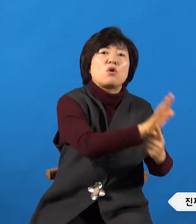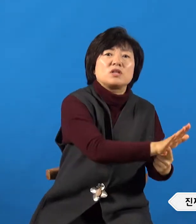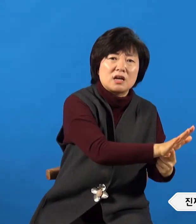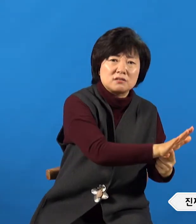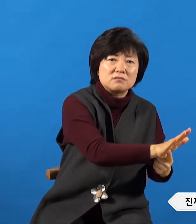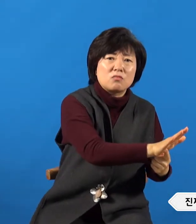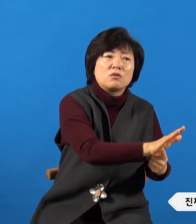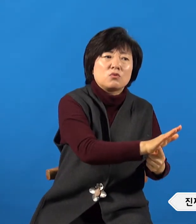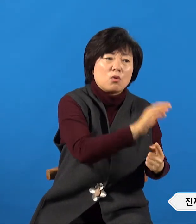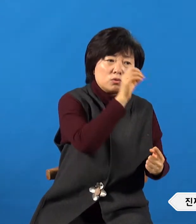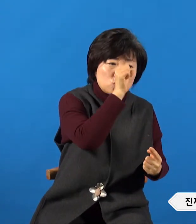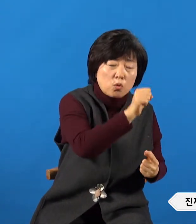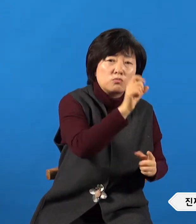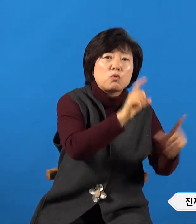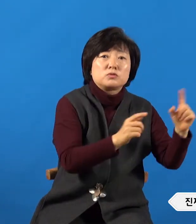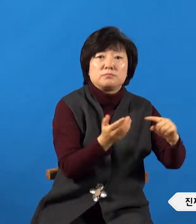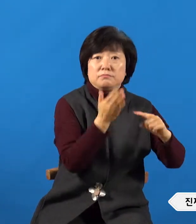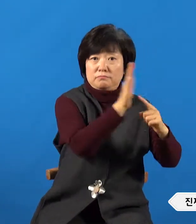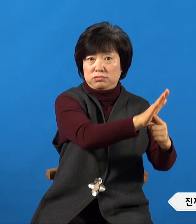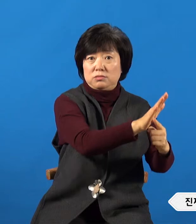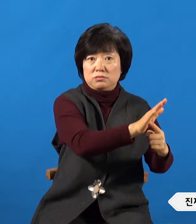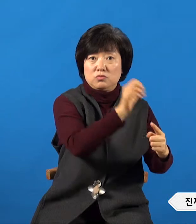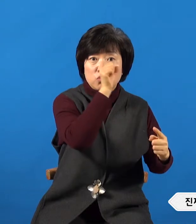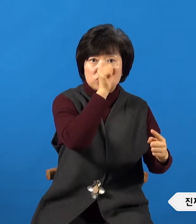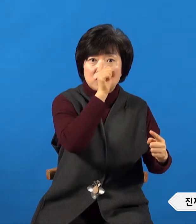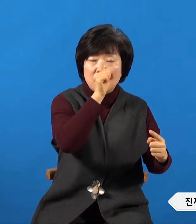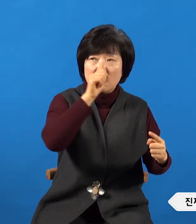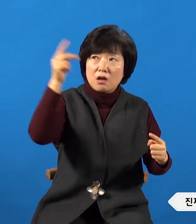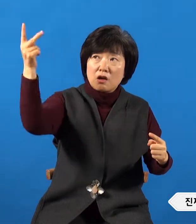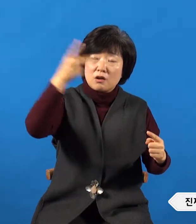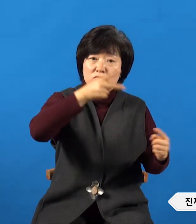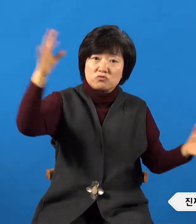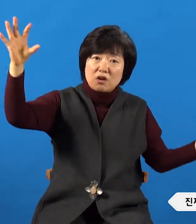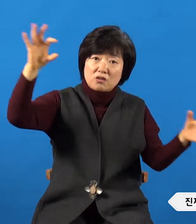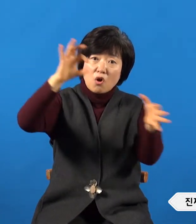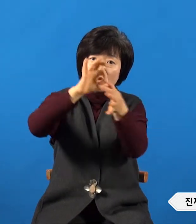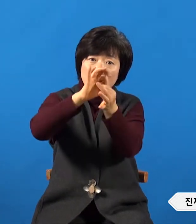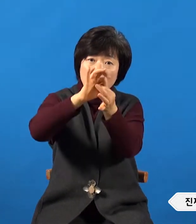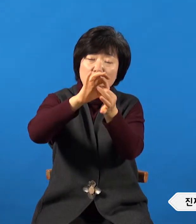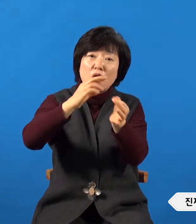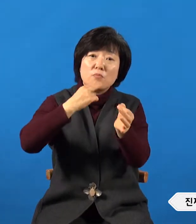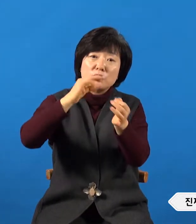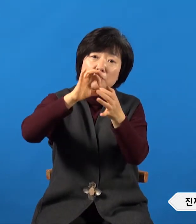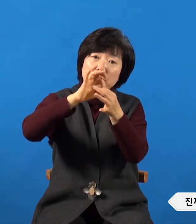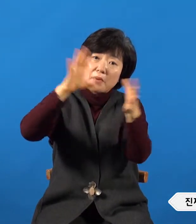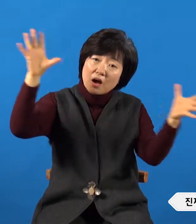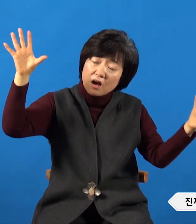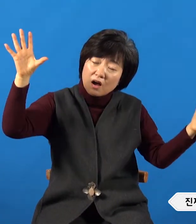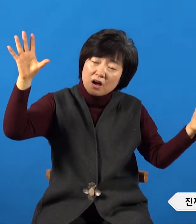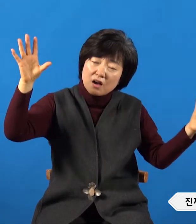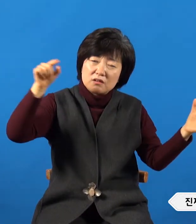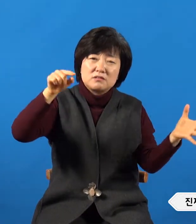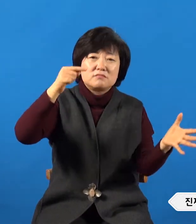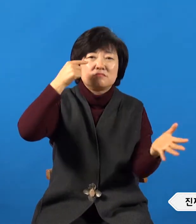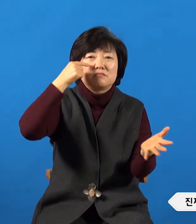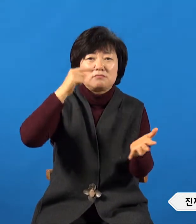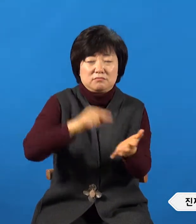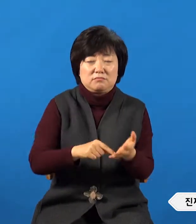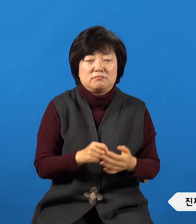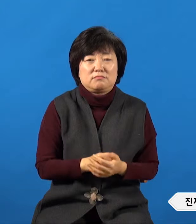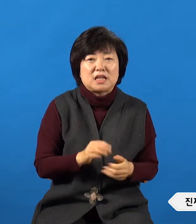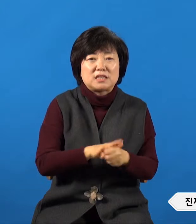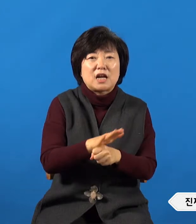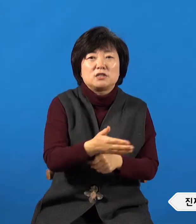함에도 불구하고 무엇인가 이 두 가지가 연결되어져 있지 않는 모습을 우리는 발견하기